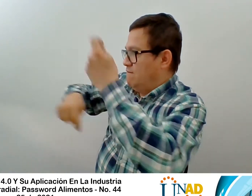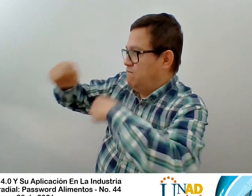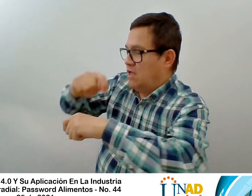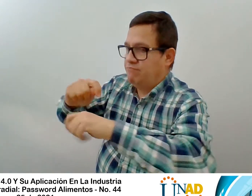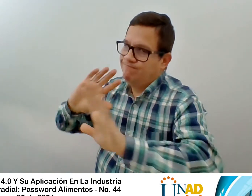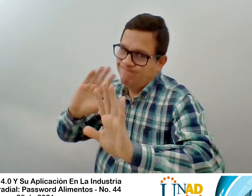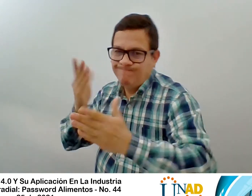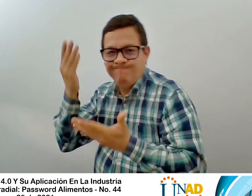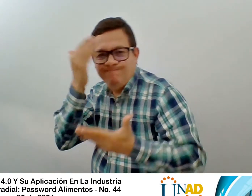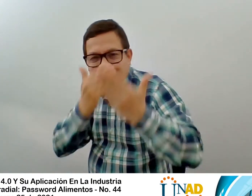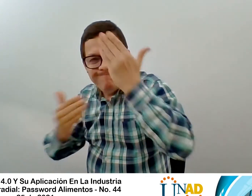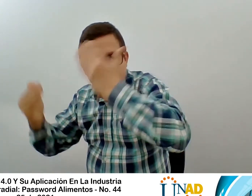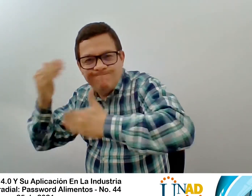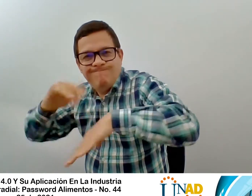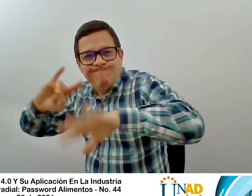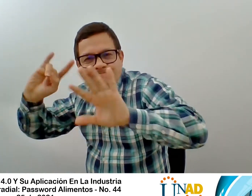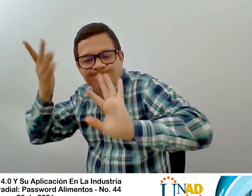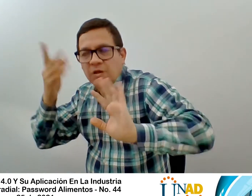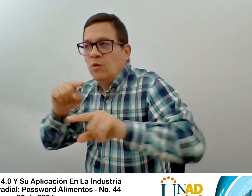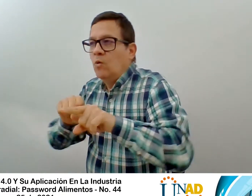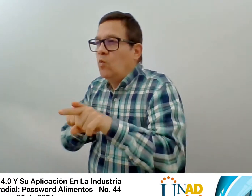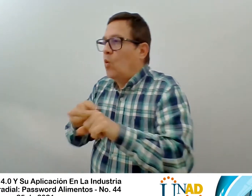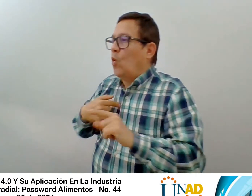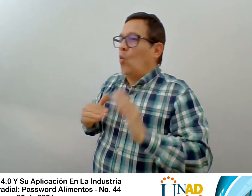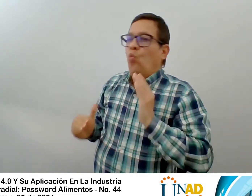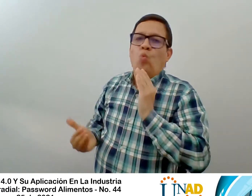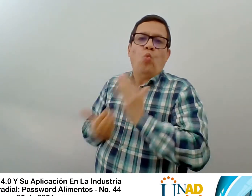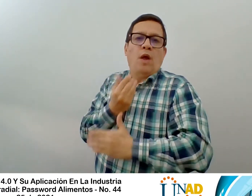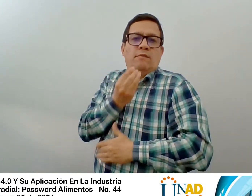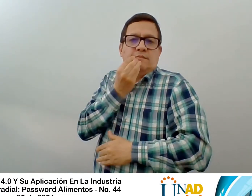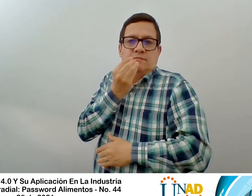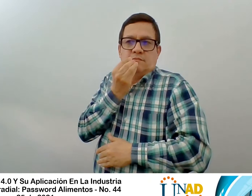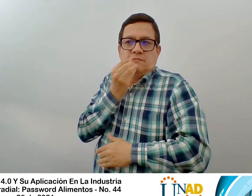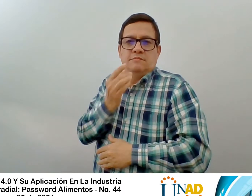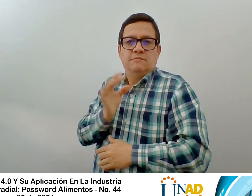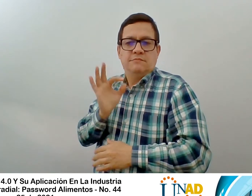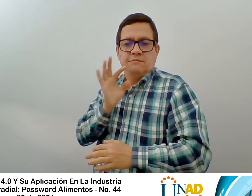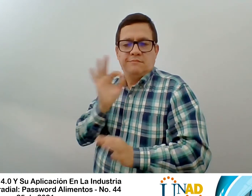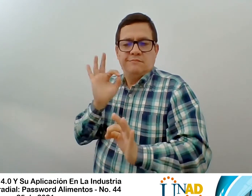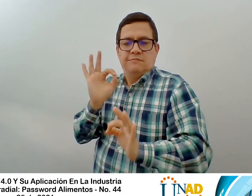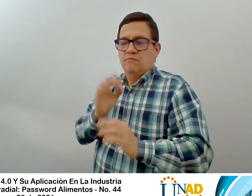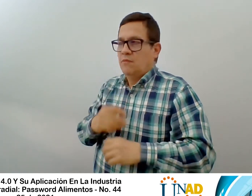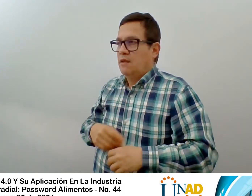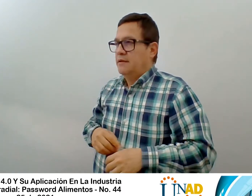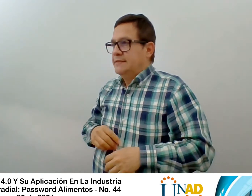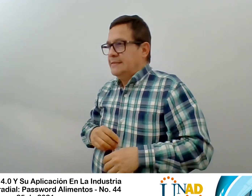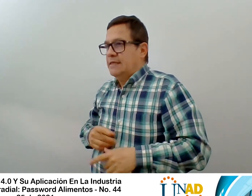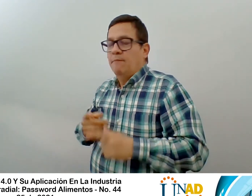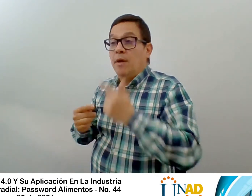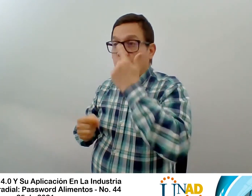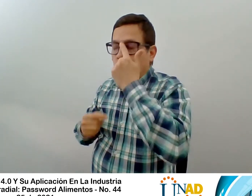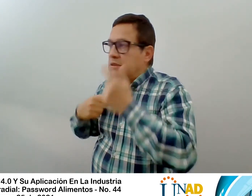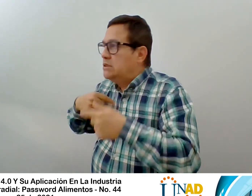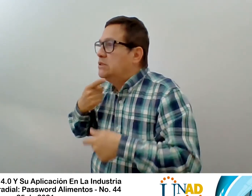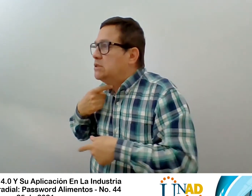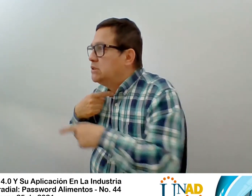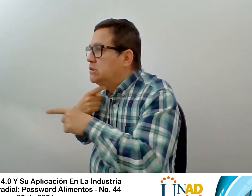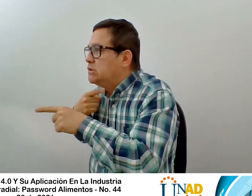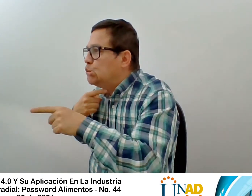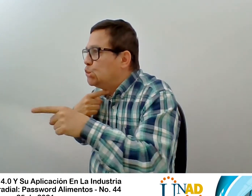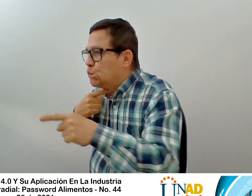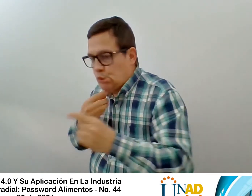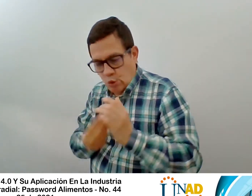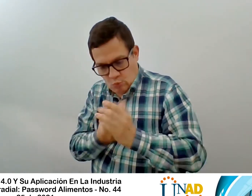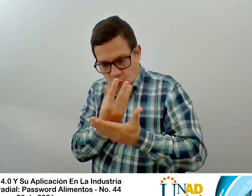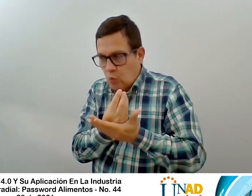requiere demasiados recursos y es como un ensayo y error. Yo podría desarrollar un nuevo alimento, pero aún así, aunque he hecho un estudio de